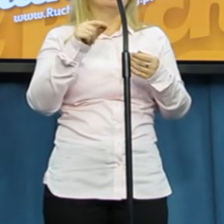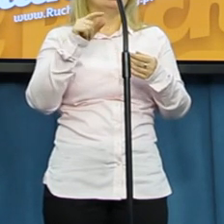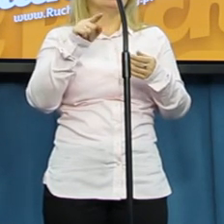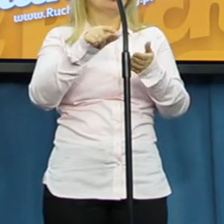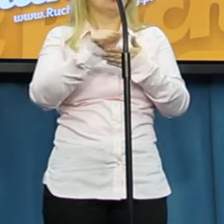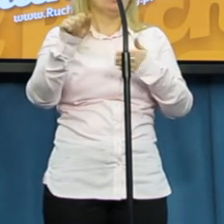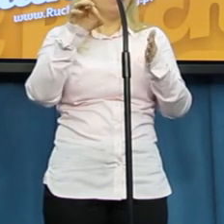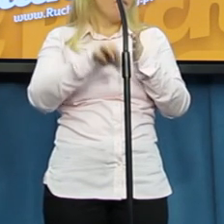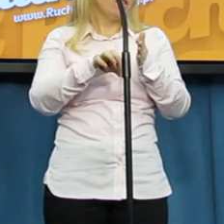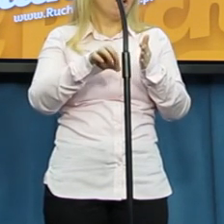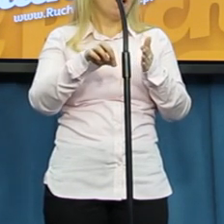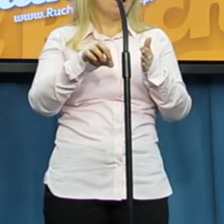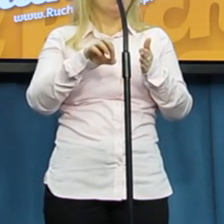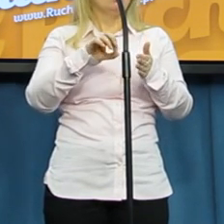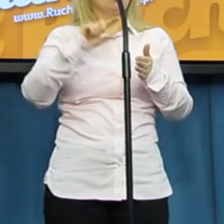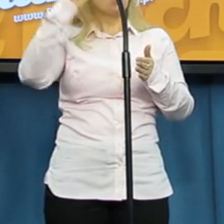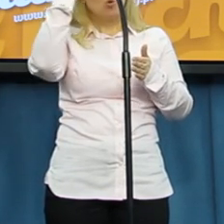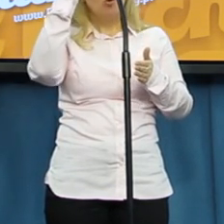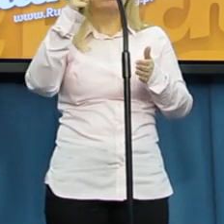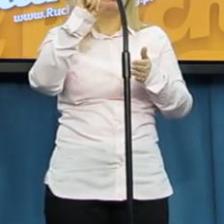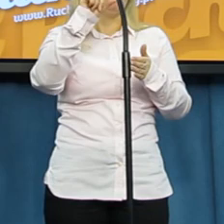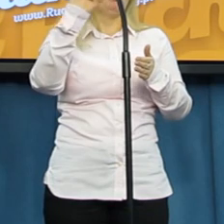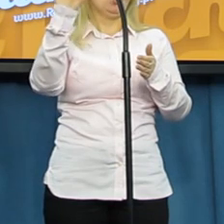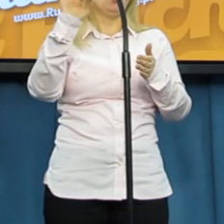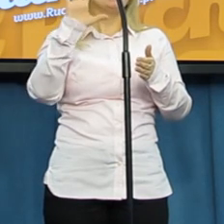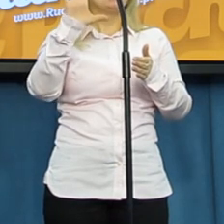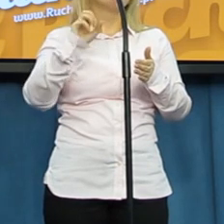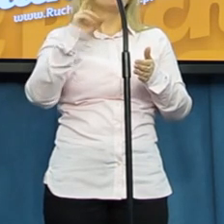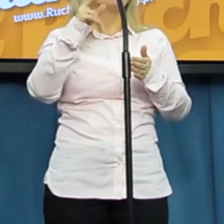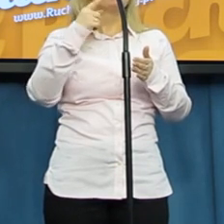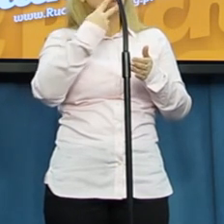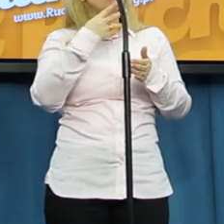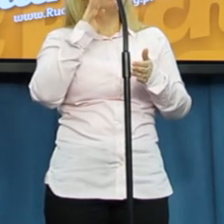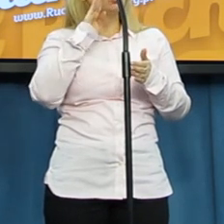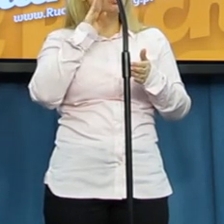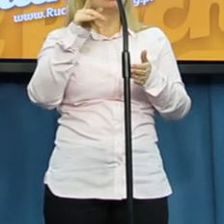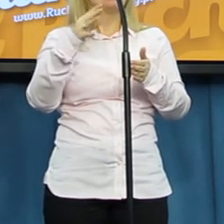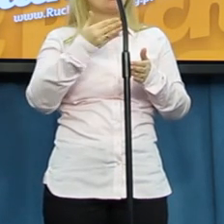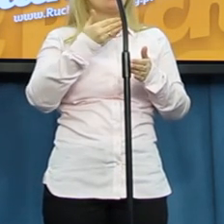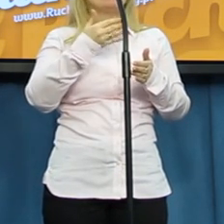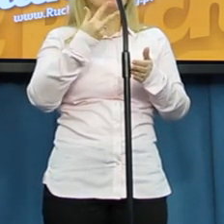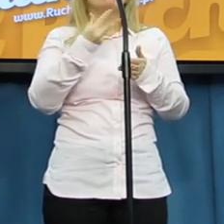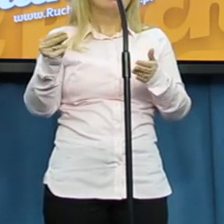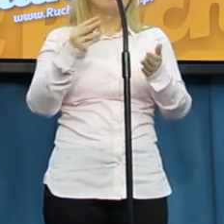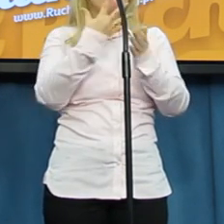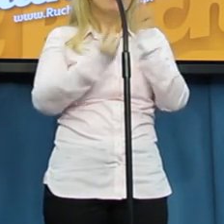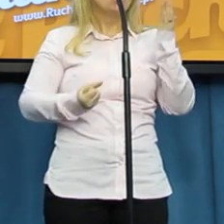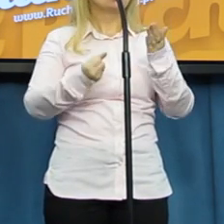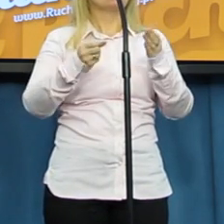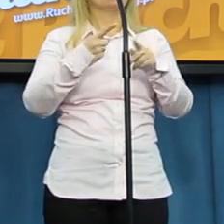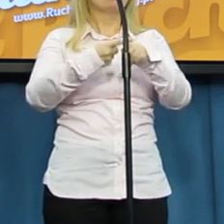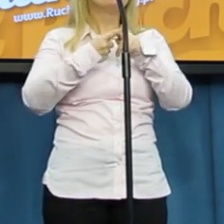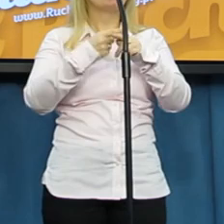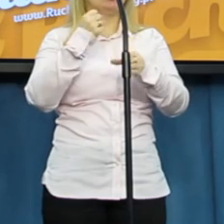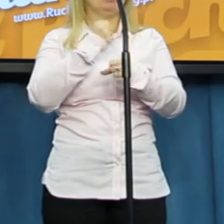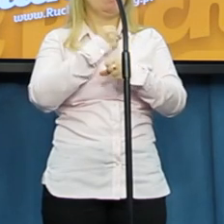Platformy Obywatelskiej, która podchodzi lekceważąco do tych, którzy mówią podobnie i w żaden sposób nie tworzy tej synergii proeuropejskiej.